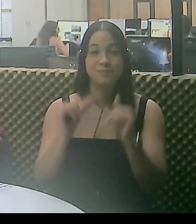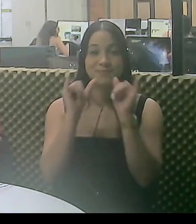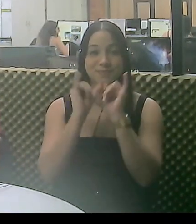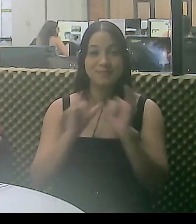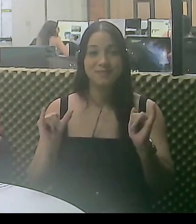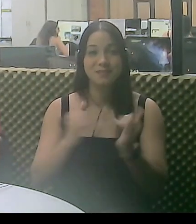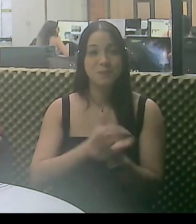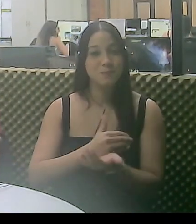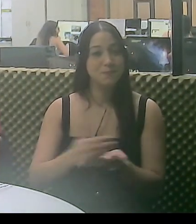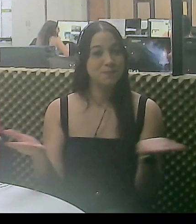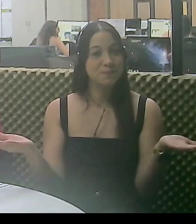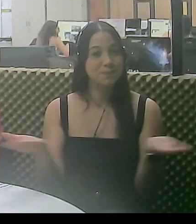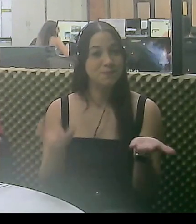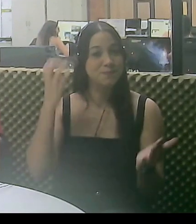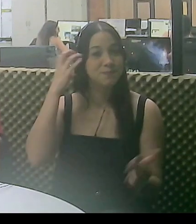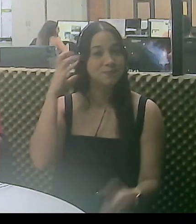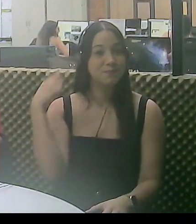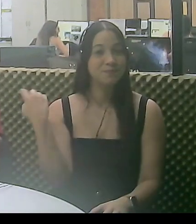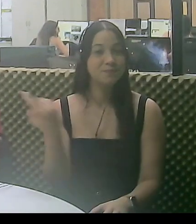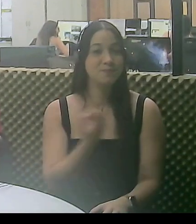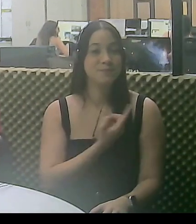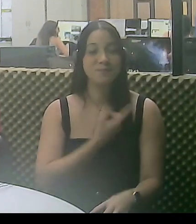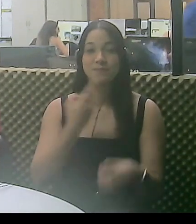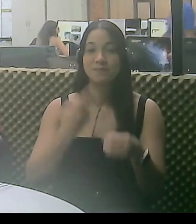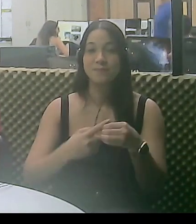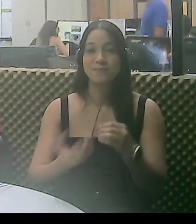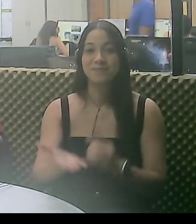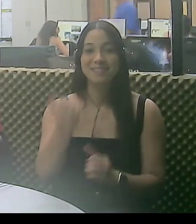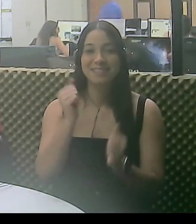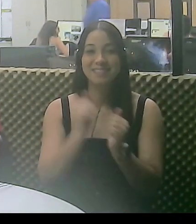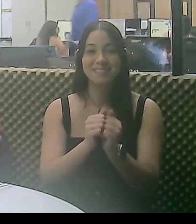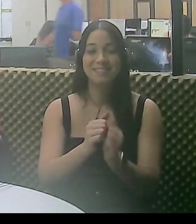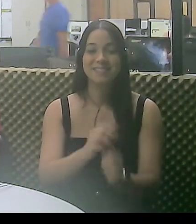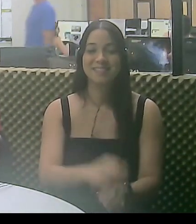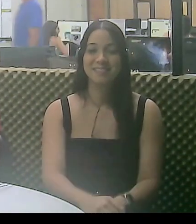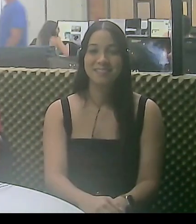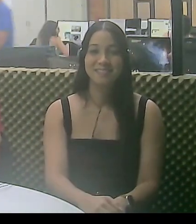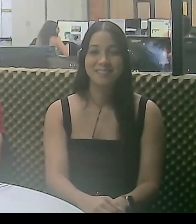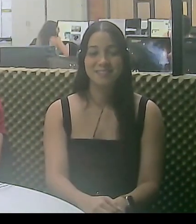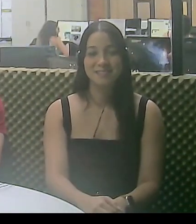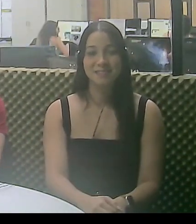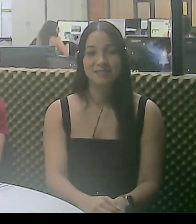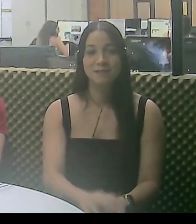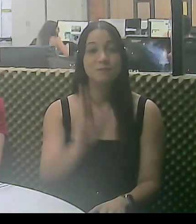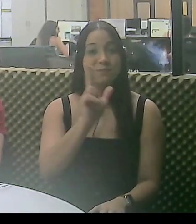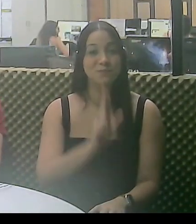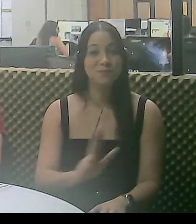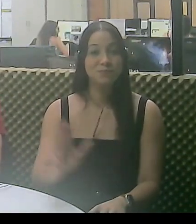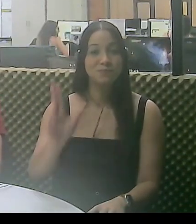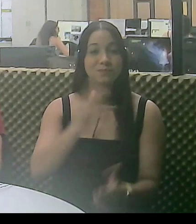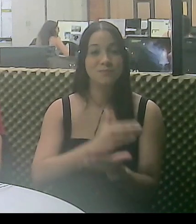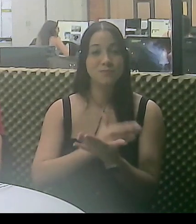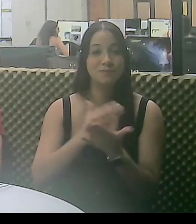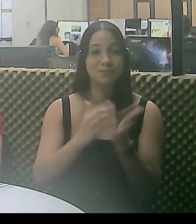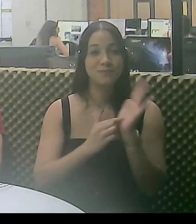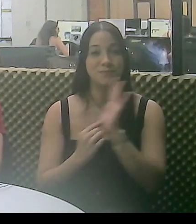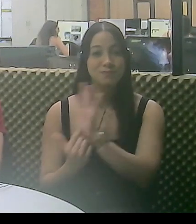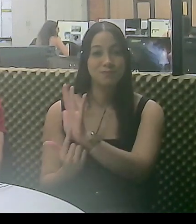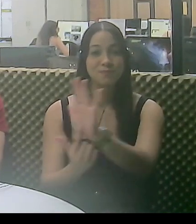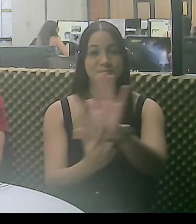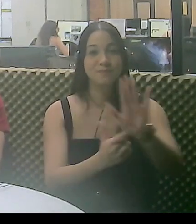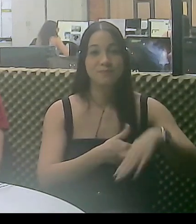processos seletivos para diversos cargos. Essas e outras notícias a partir de agora na Rádio Nossa Cidade. Vem com a